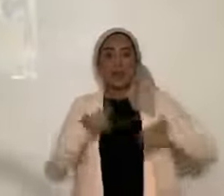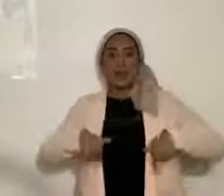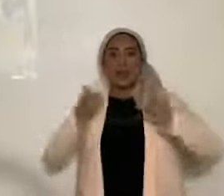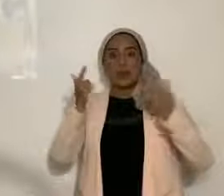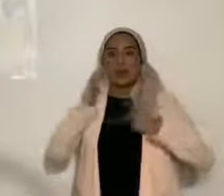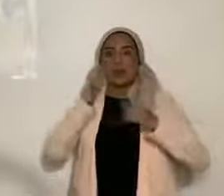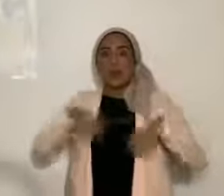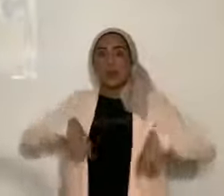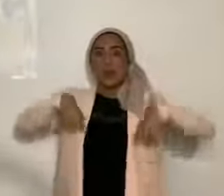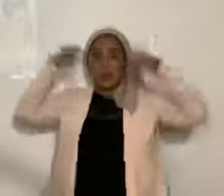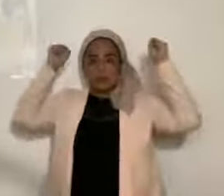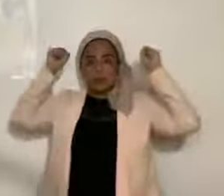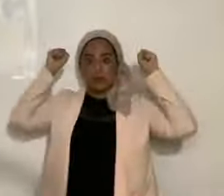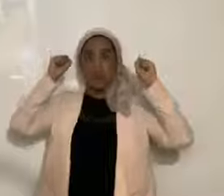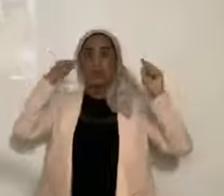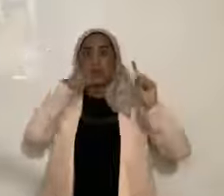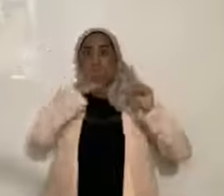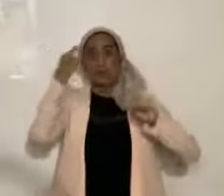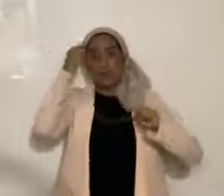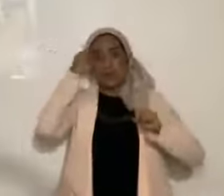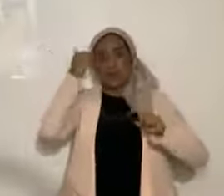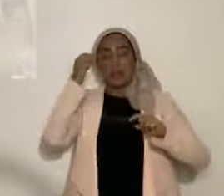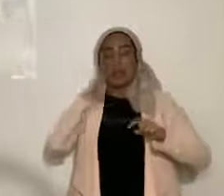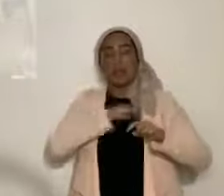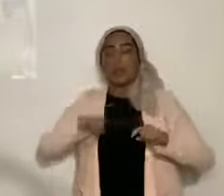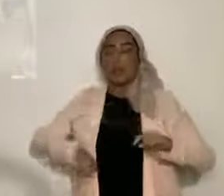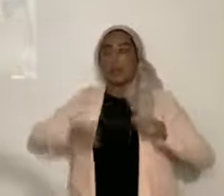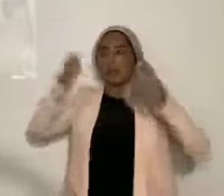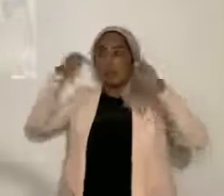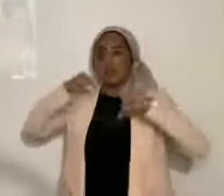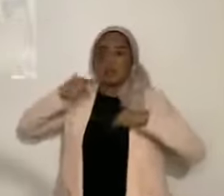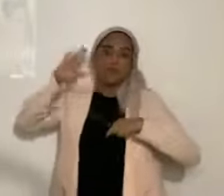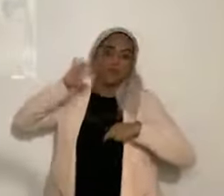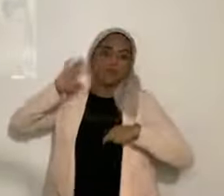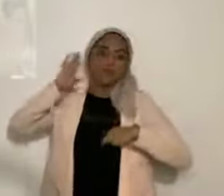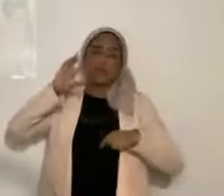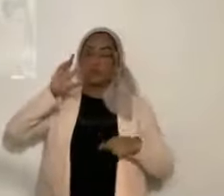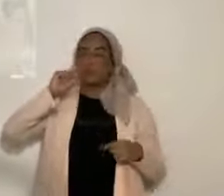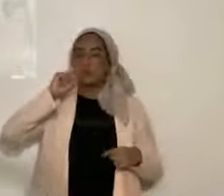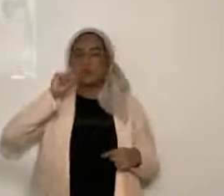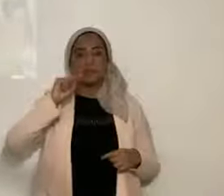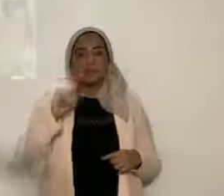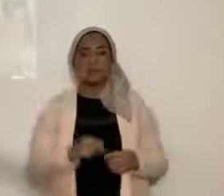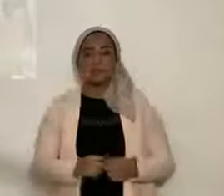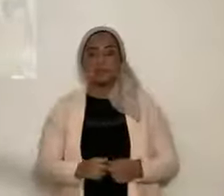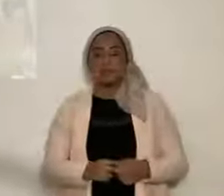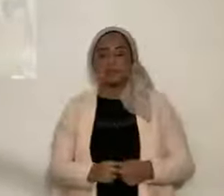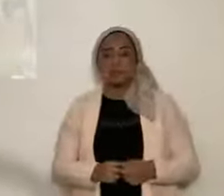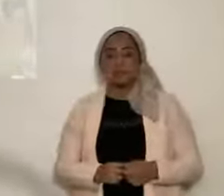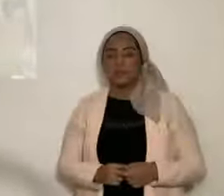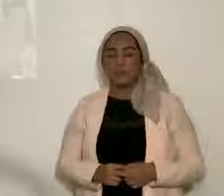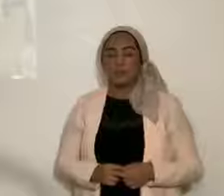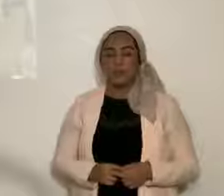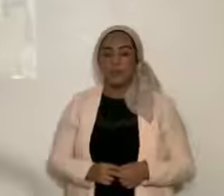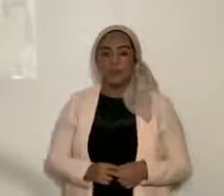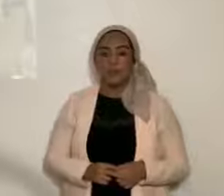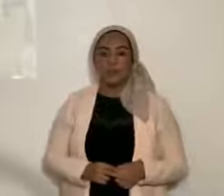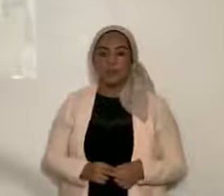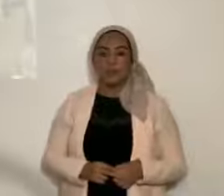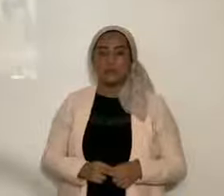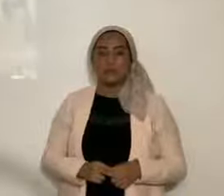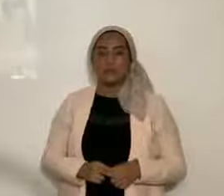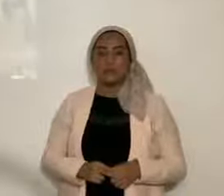ser arrebatados y que pensaba que Yahshua HaMashiach regresaría en su tiempo. No, no. El que